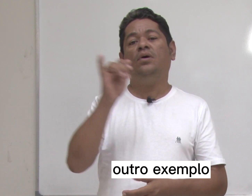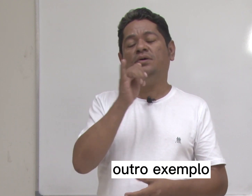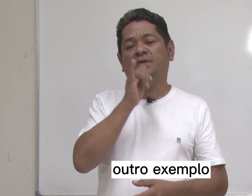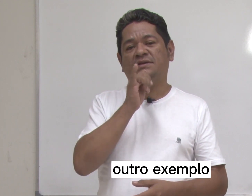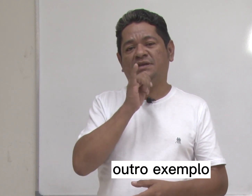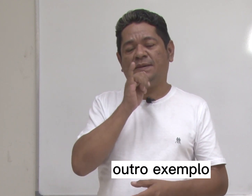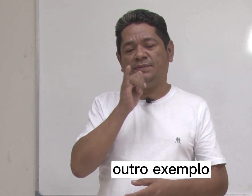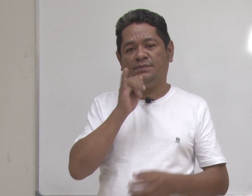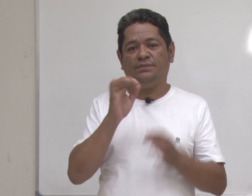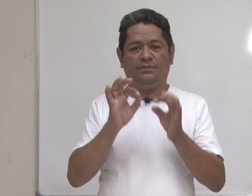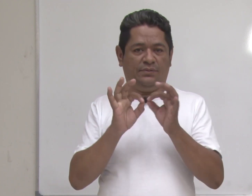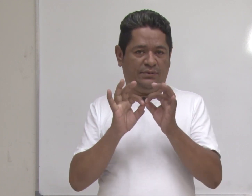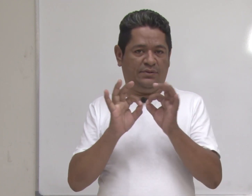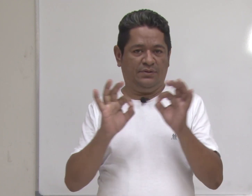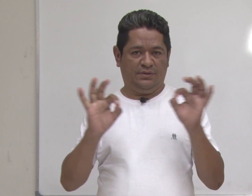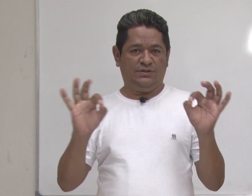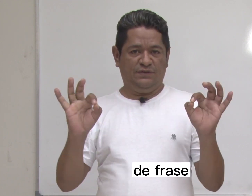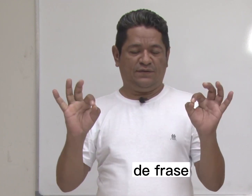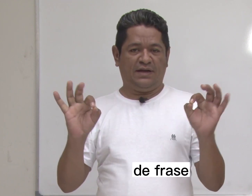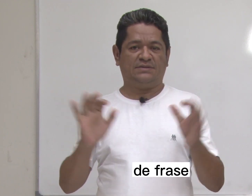Outro exemplo de frase.